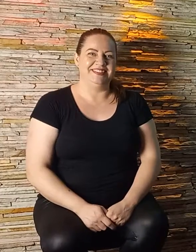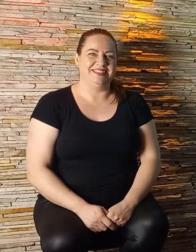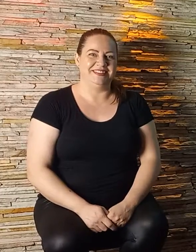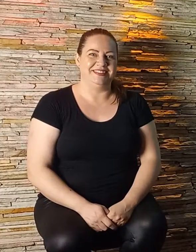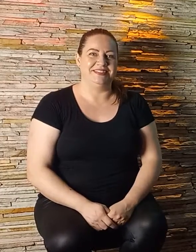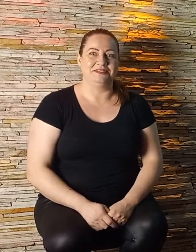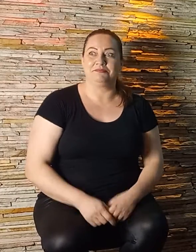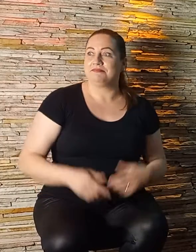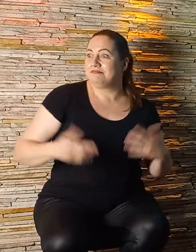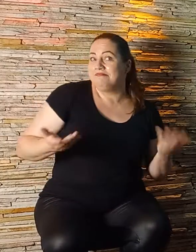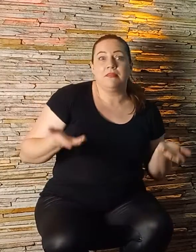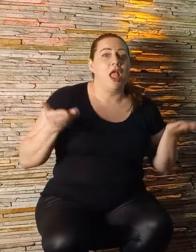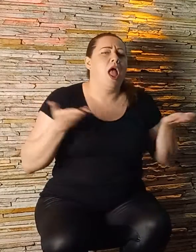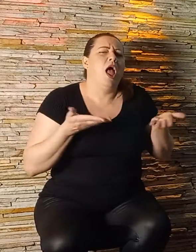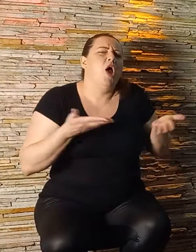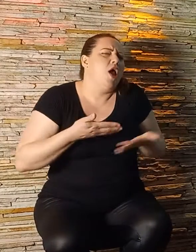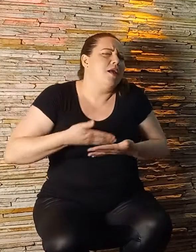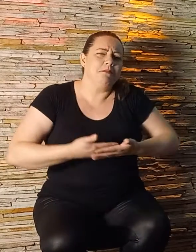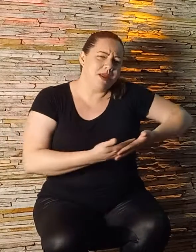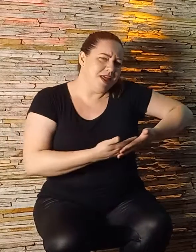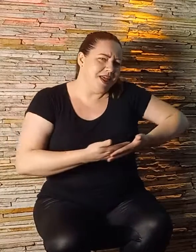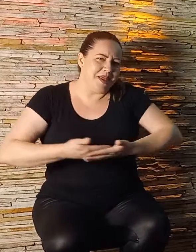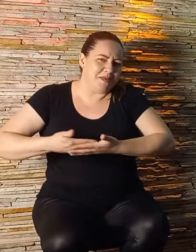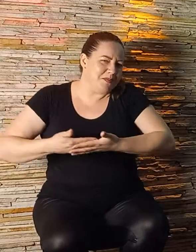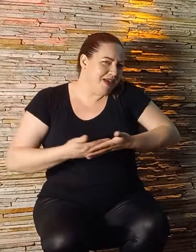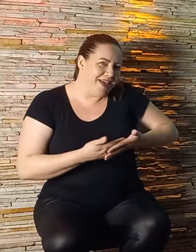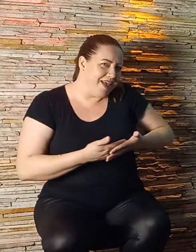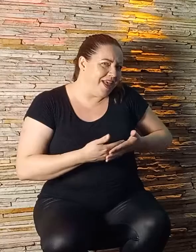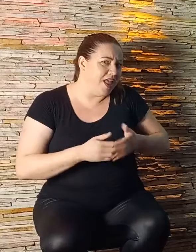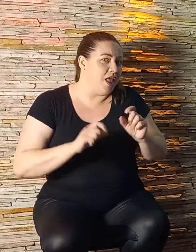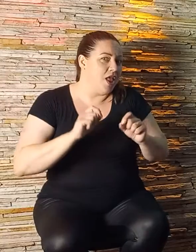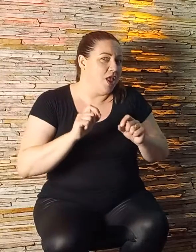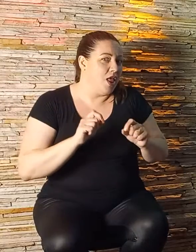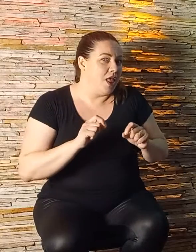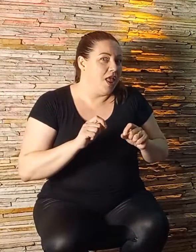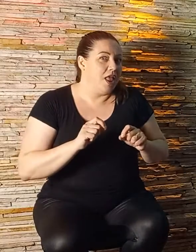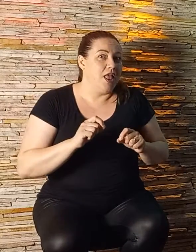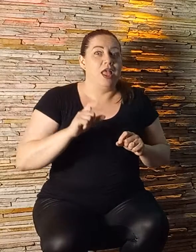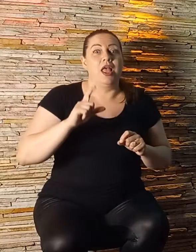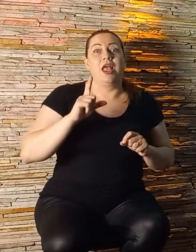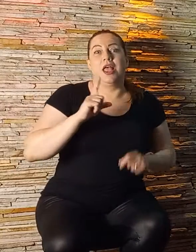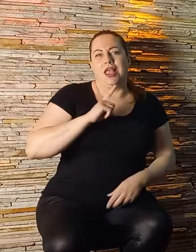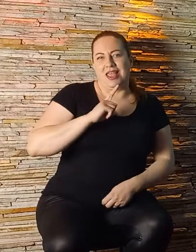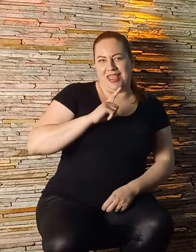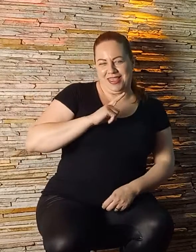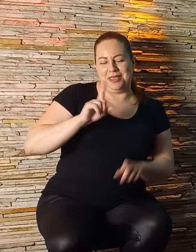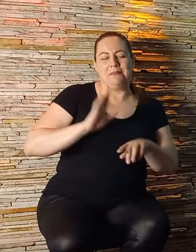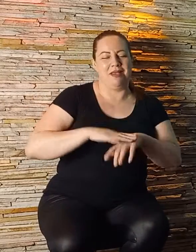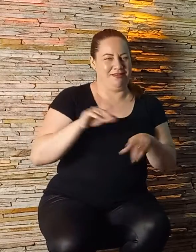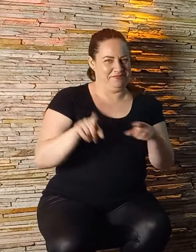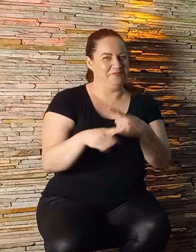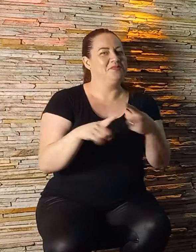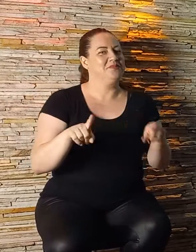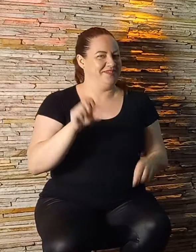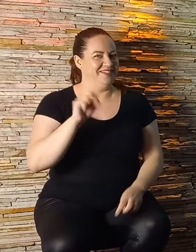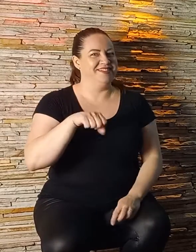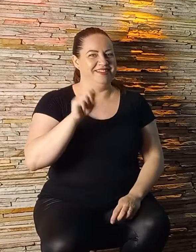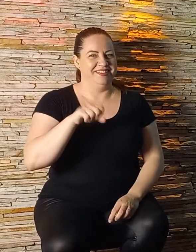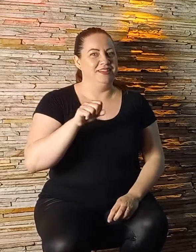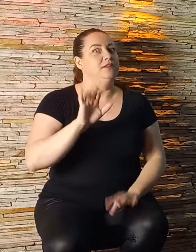que que temos agora bebê o que tem pelo Rei Credo gente se